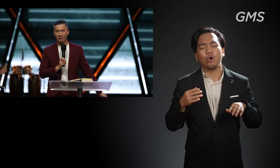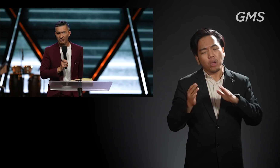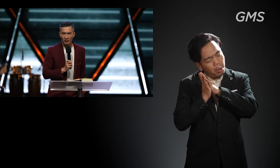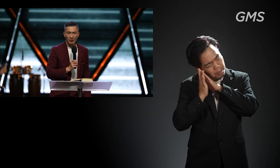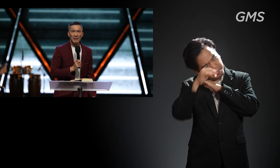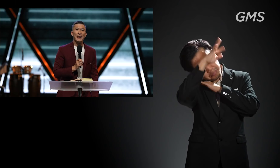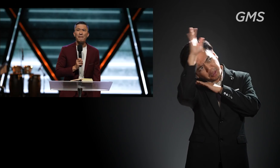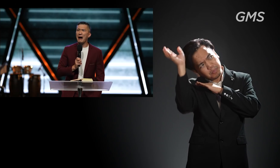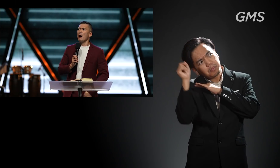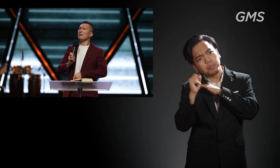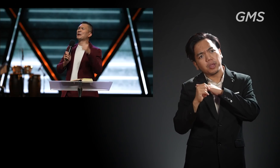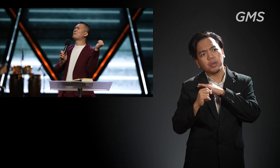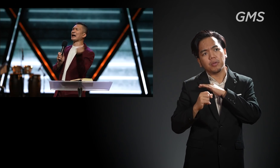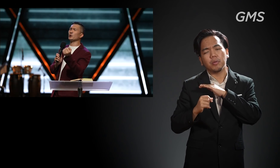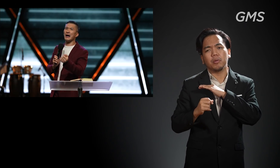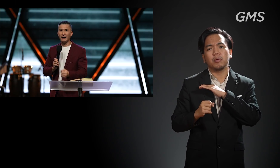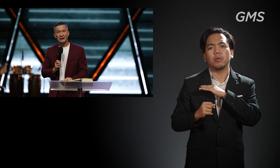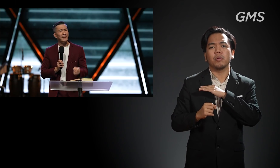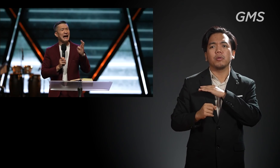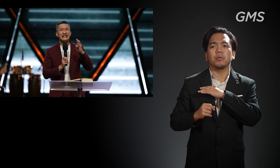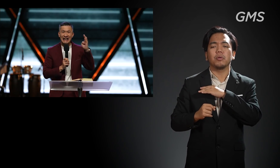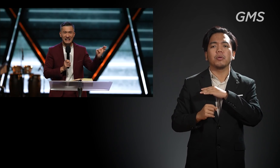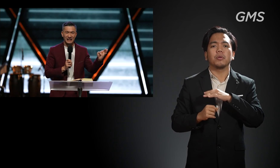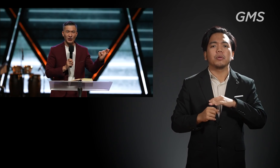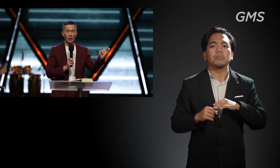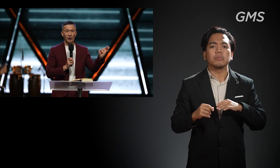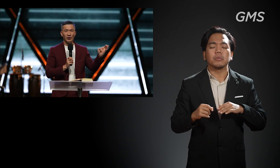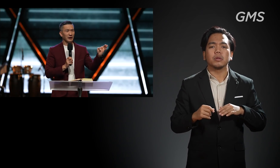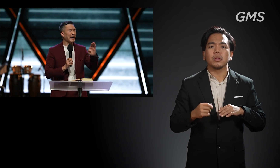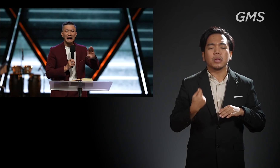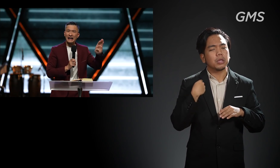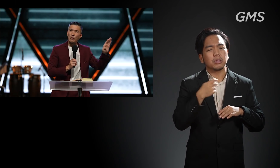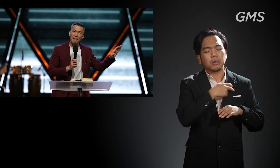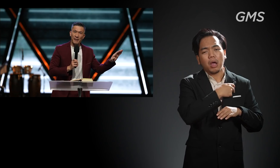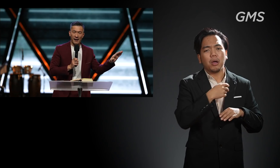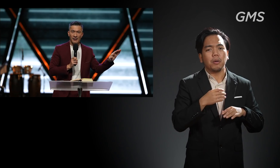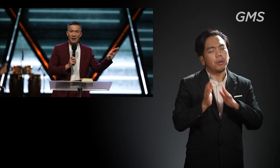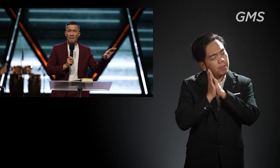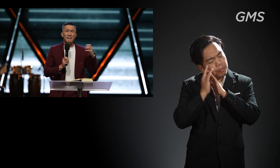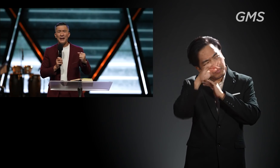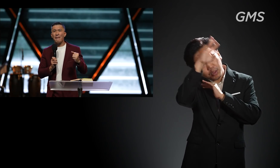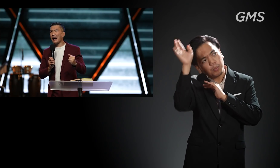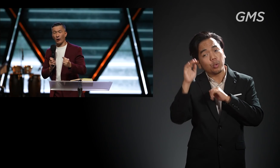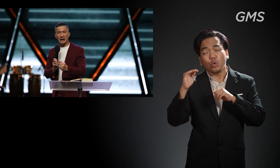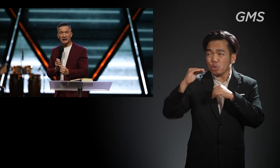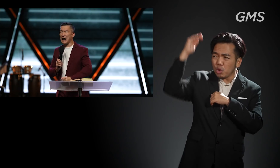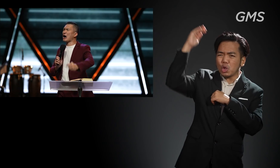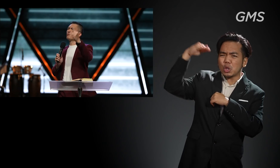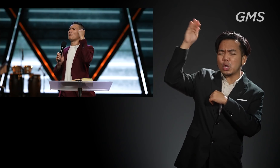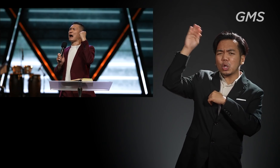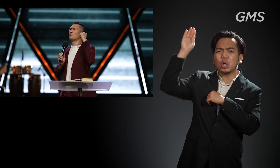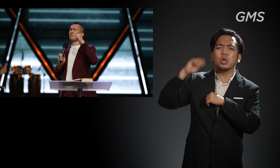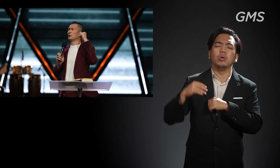berhasil. Mimpi apa? Mimpi dipakai Tuhan. Tapi nggak jelas gitu loh. Tangganya itu apa? Mimpi apa kalau yang